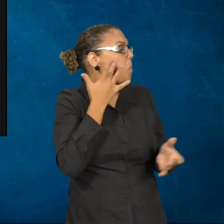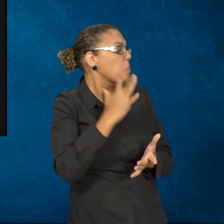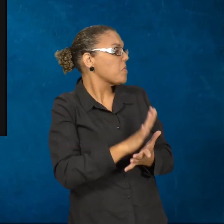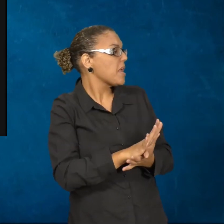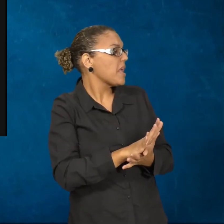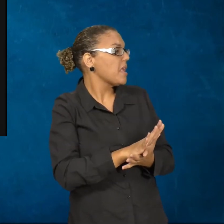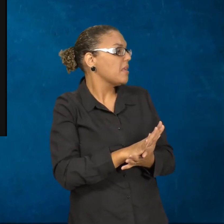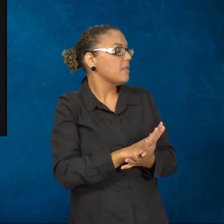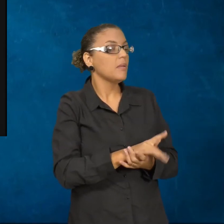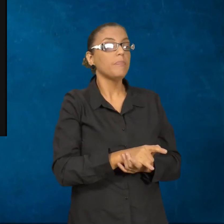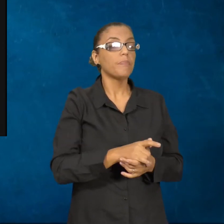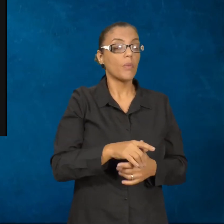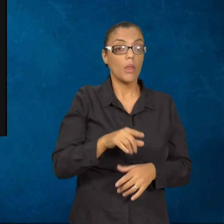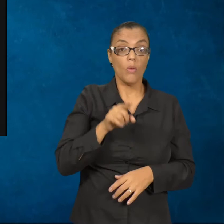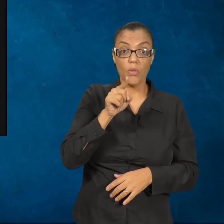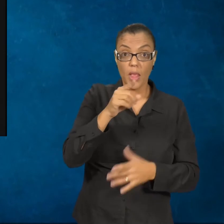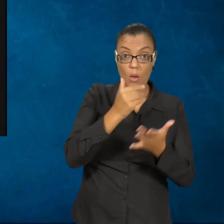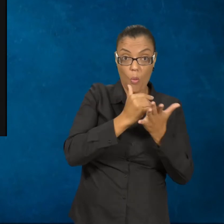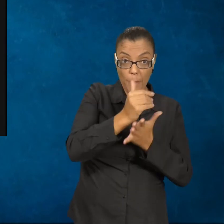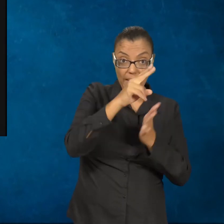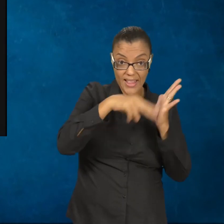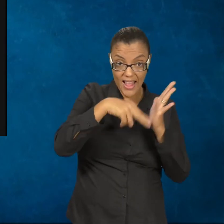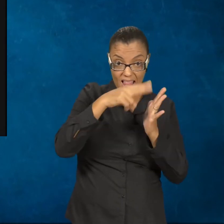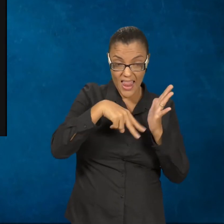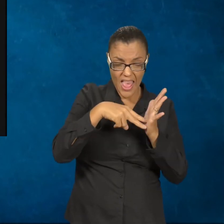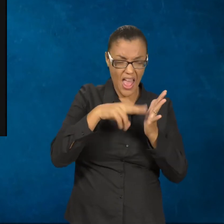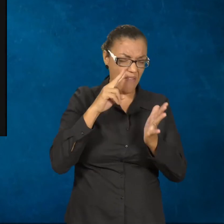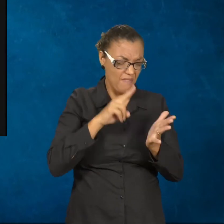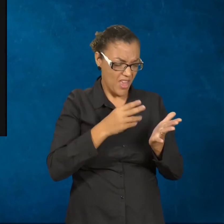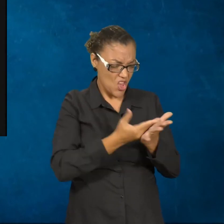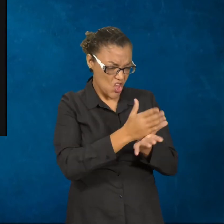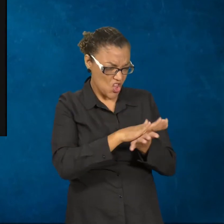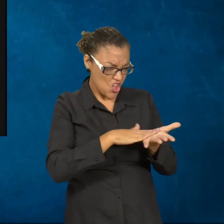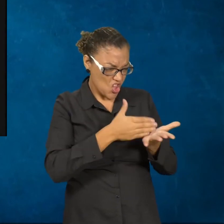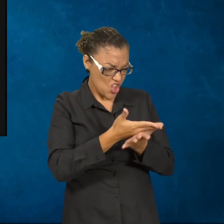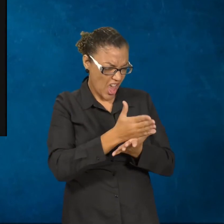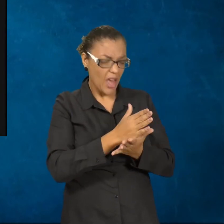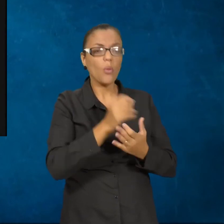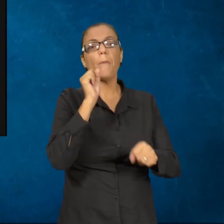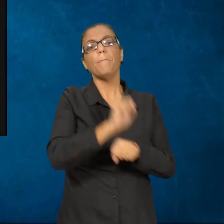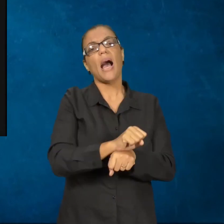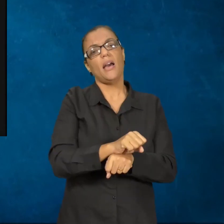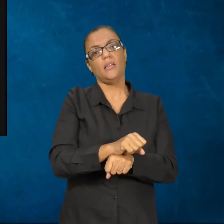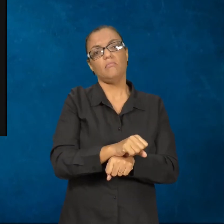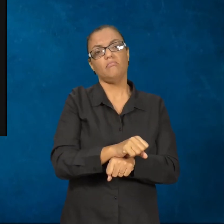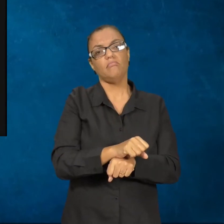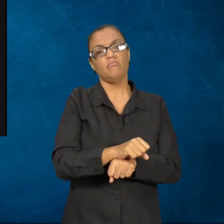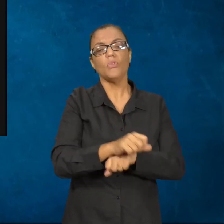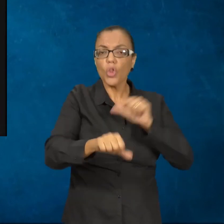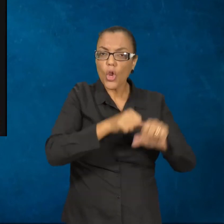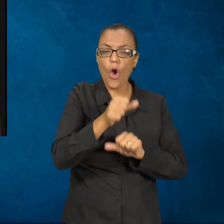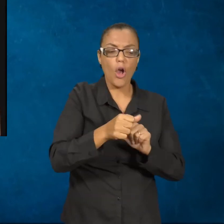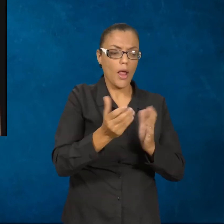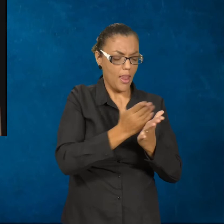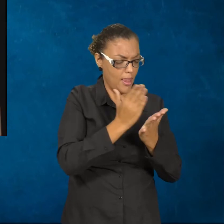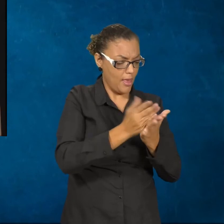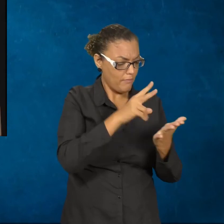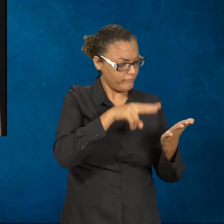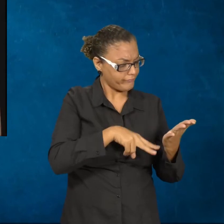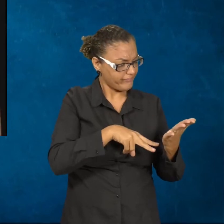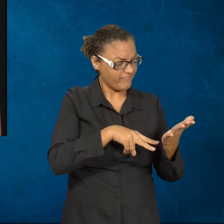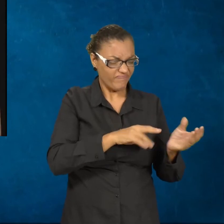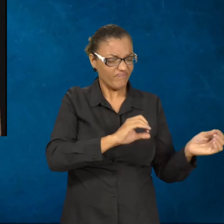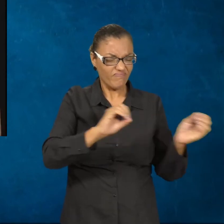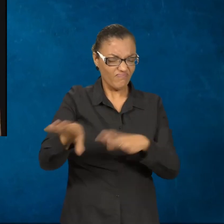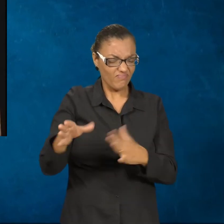Eu falei, para. Porque a tua tarefa não é ler um livro, é descobrir o teu livro. Se tá